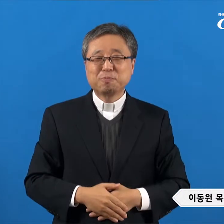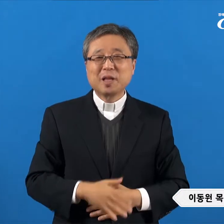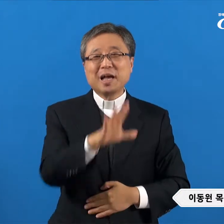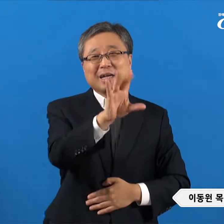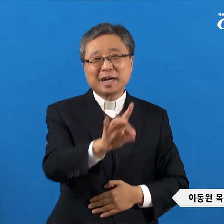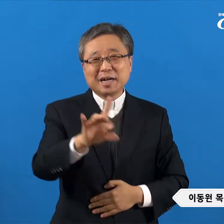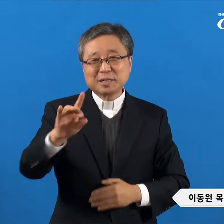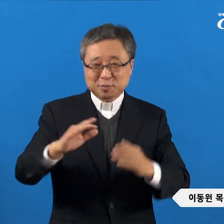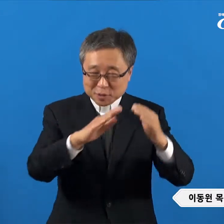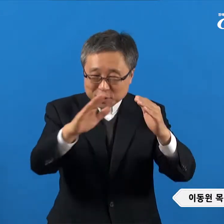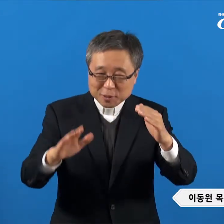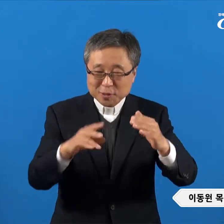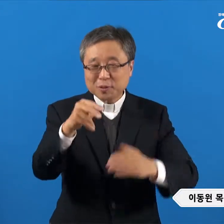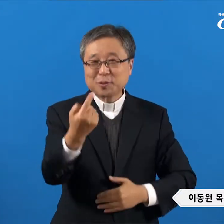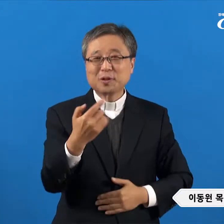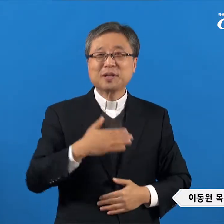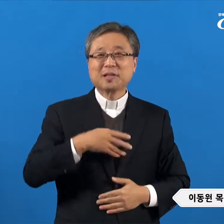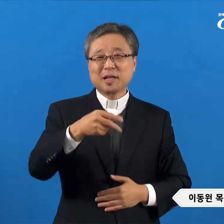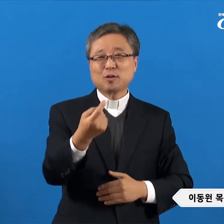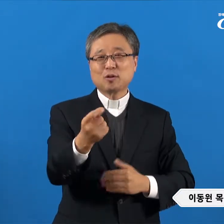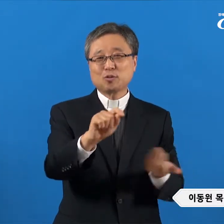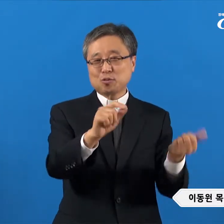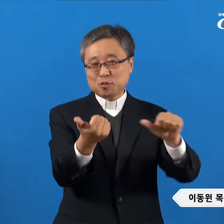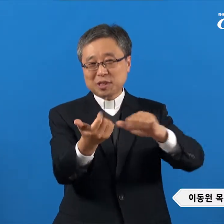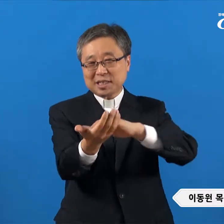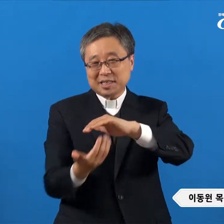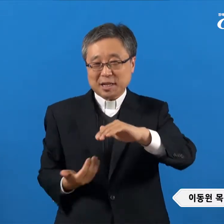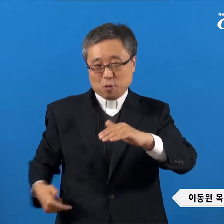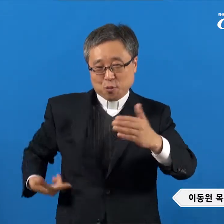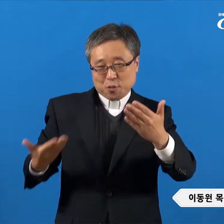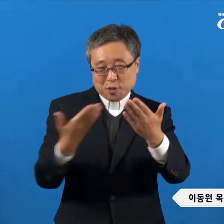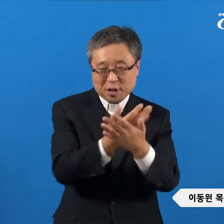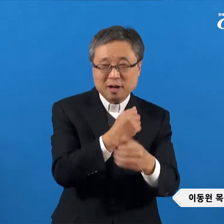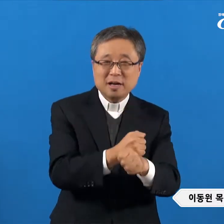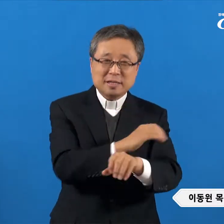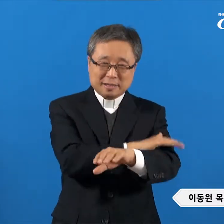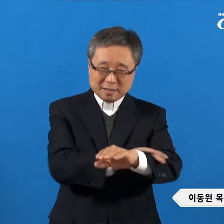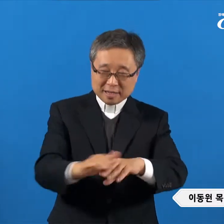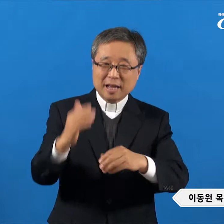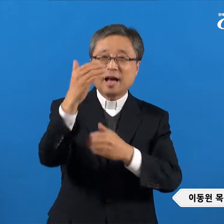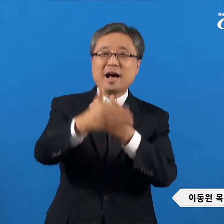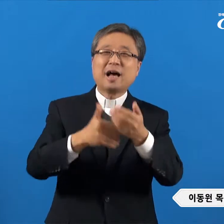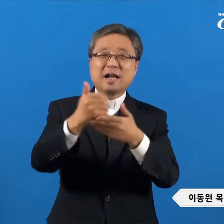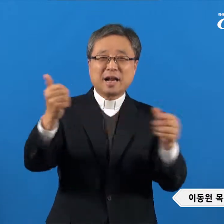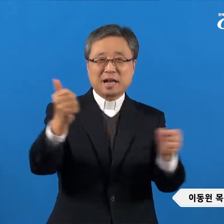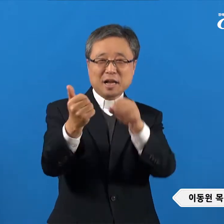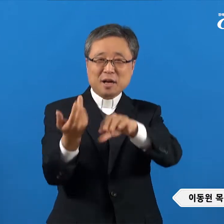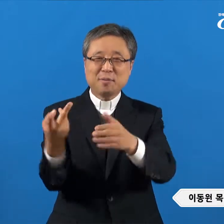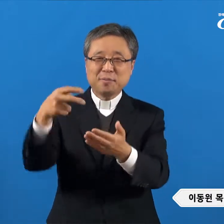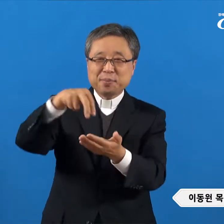가끔은 성도들도 나도 죽기 직전에 회개하고 그때 제대로 하나님 앞에 서서